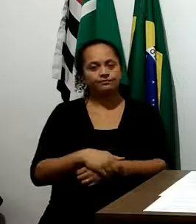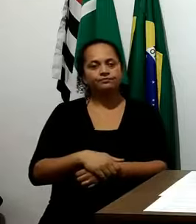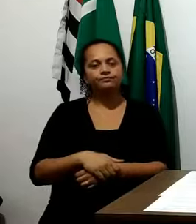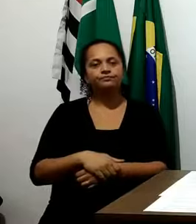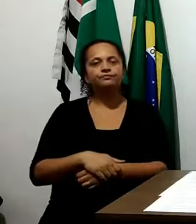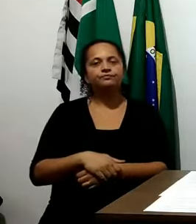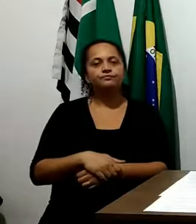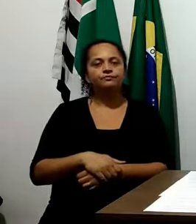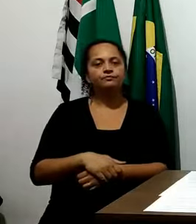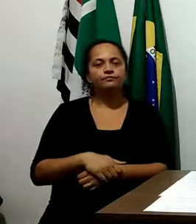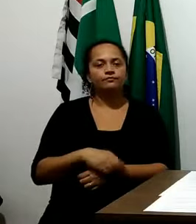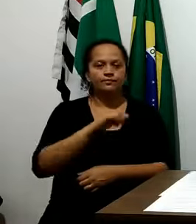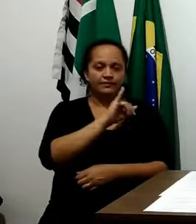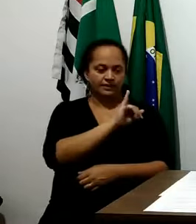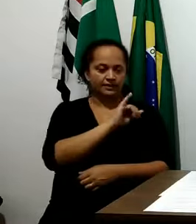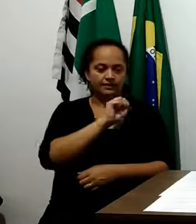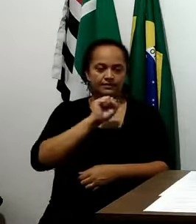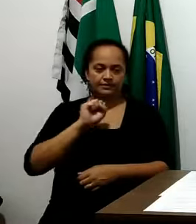Isaías,